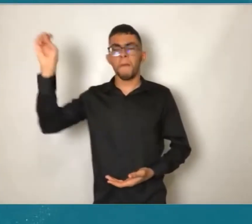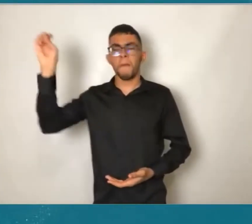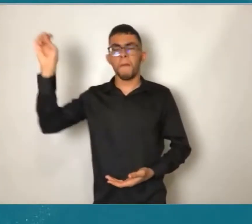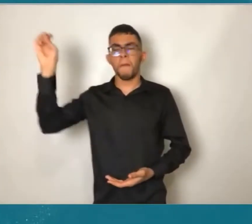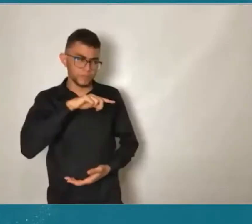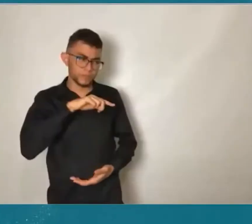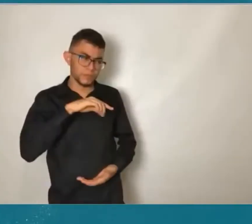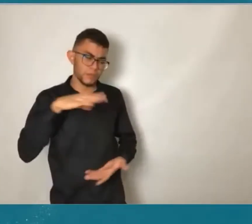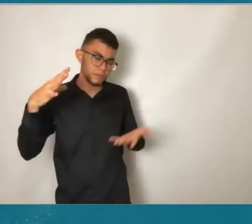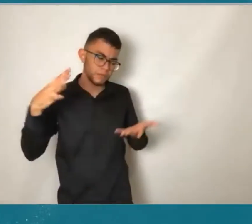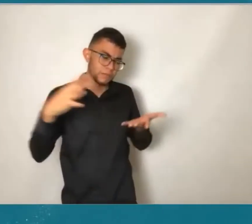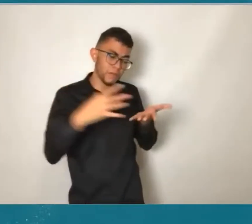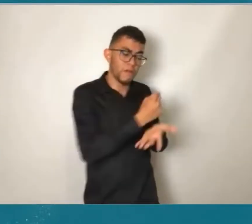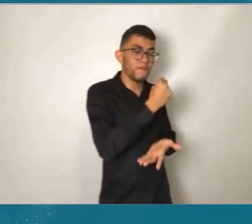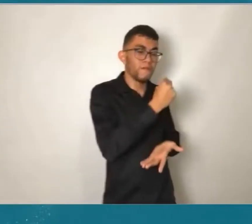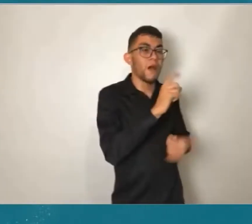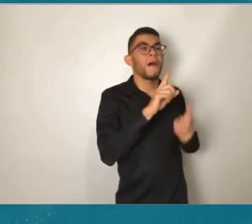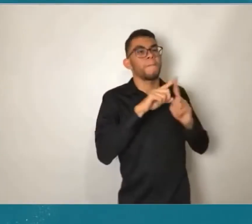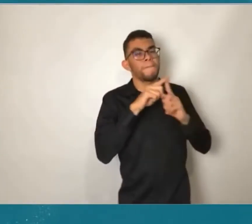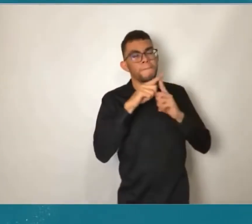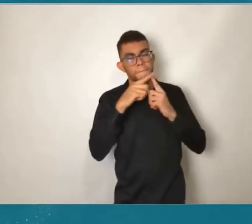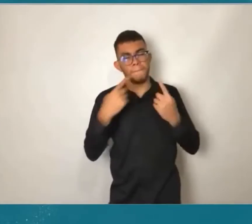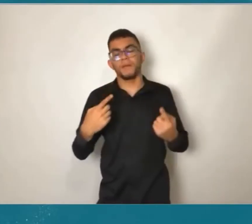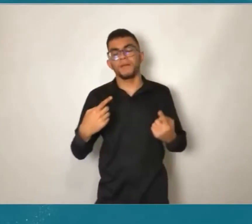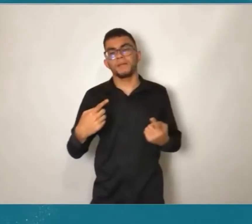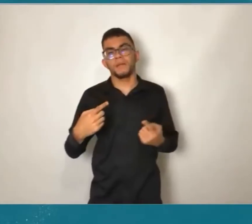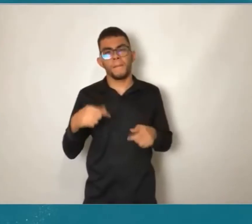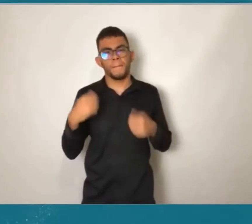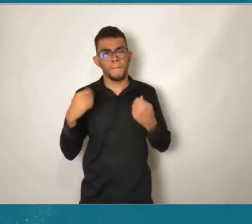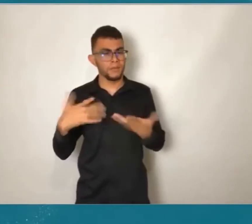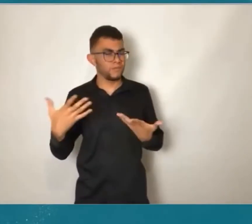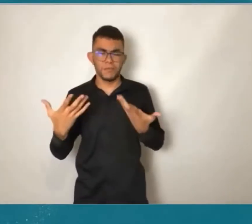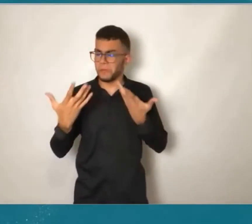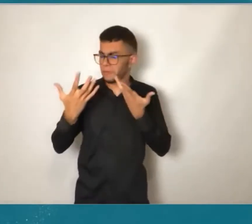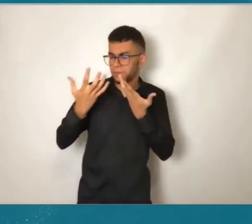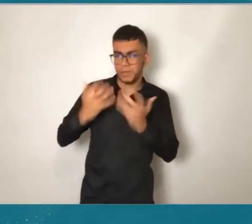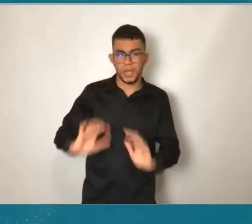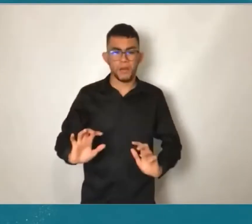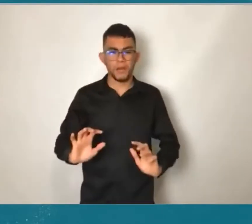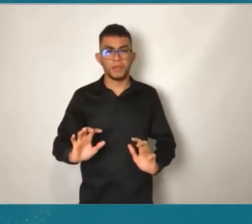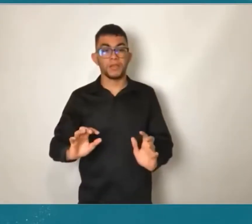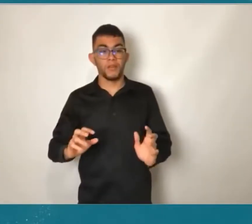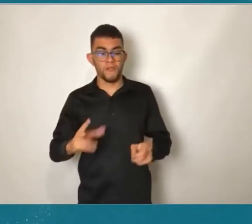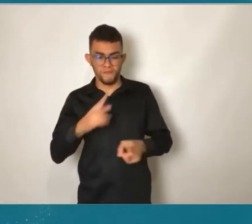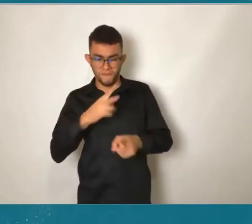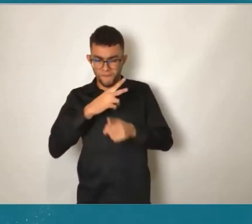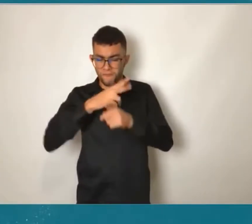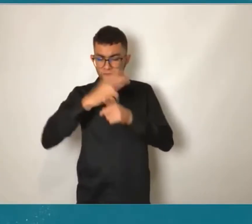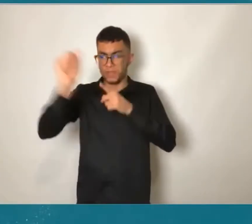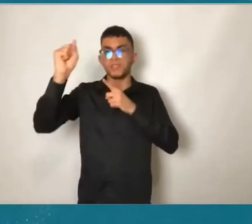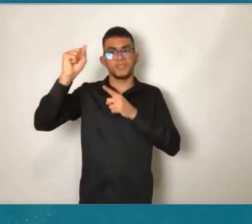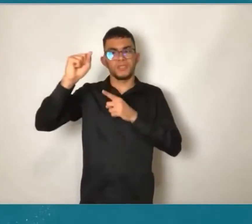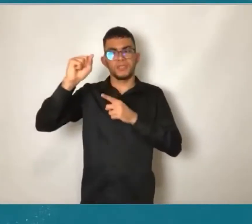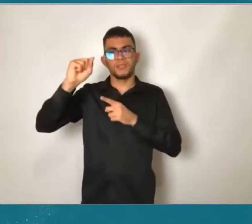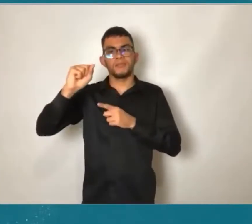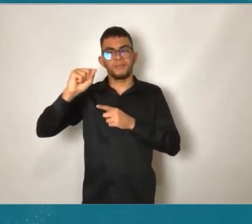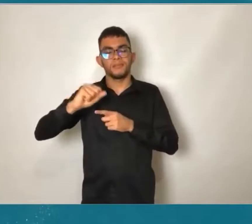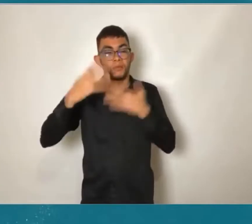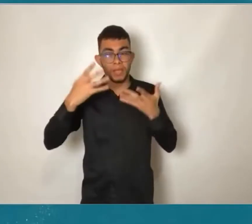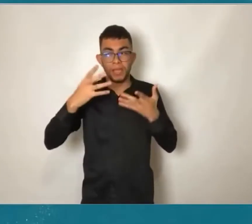assim: pede-me, o pai falando para o filho, pede-me e eu te darei as nações por herança e